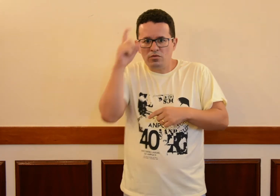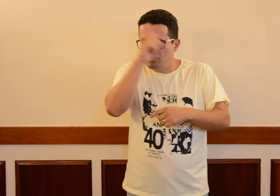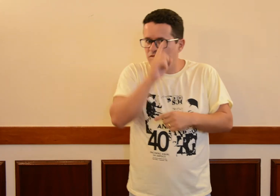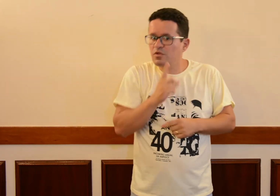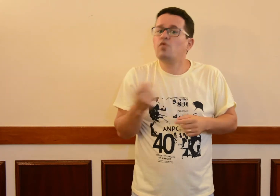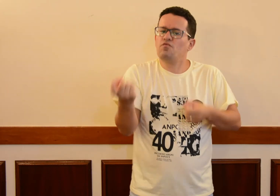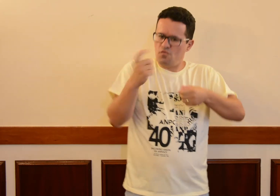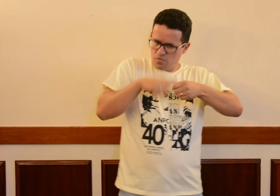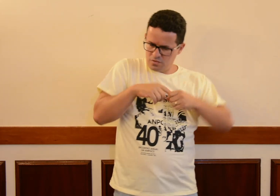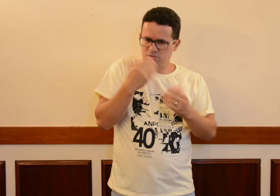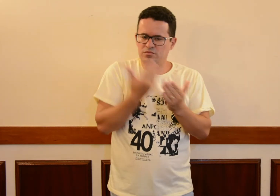estudar.